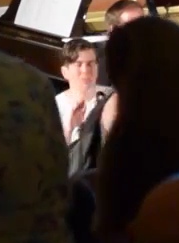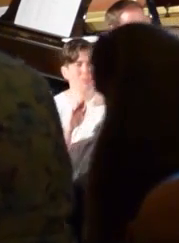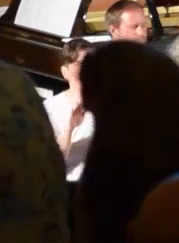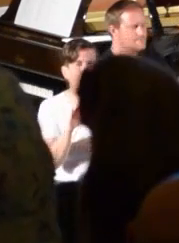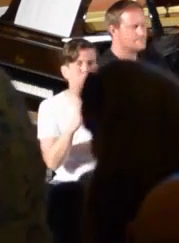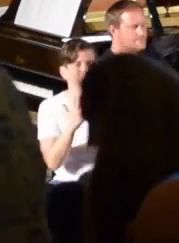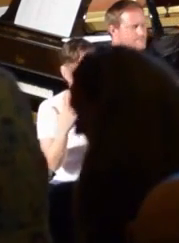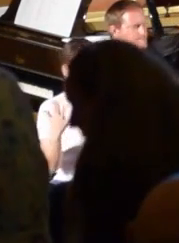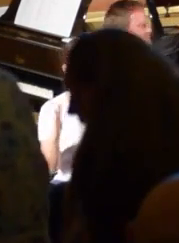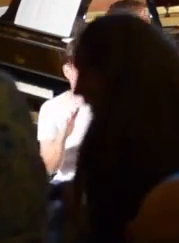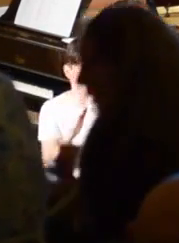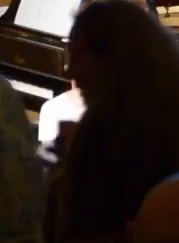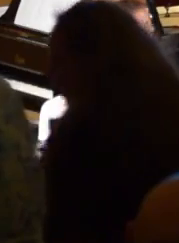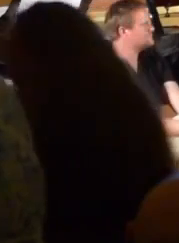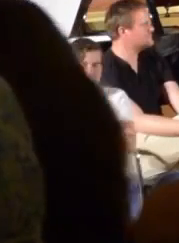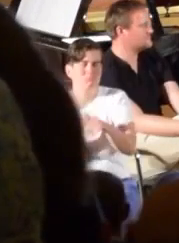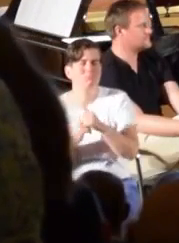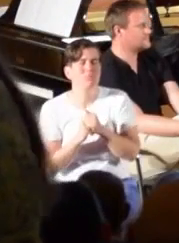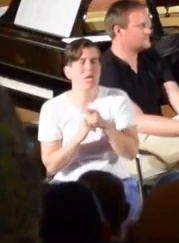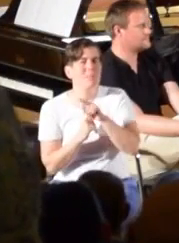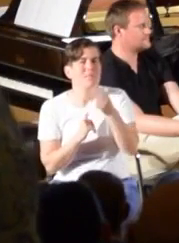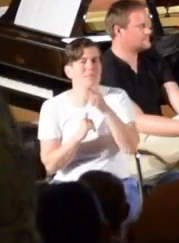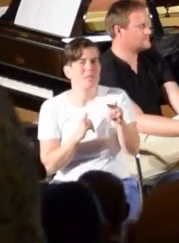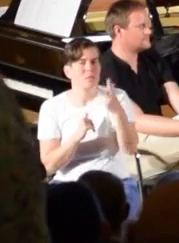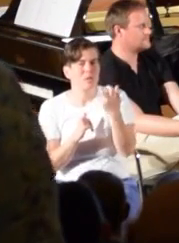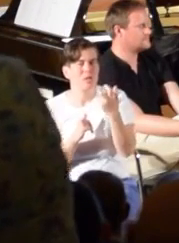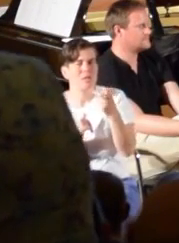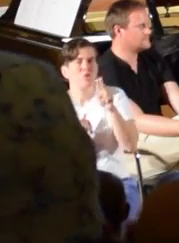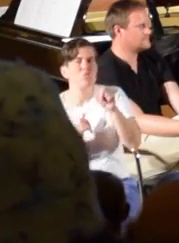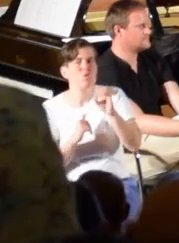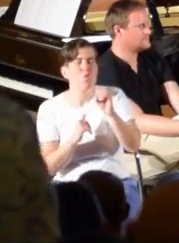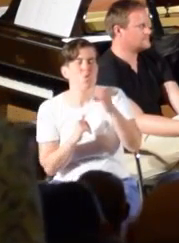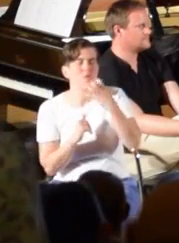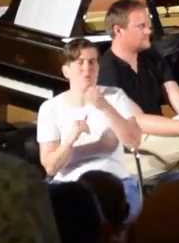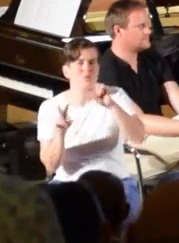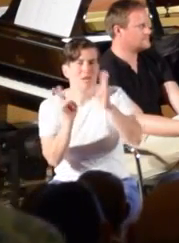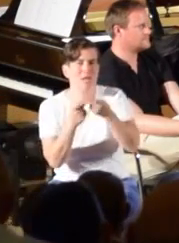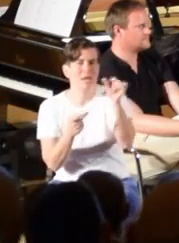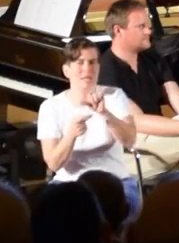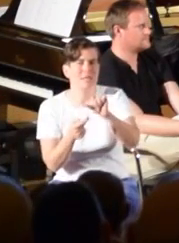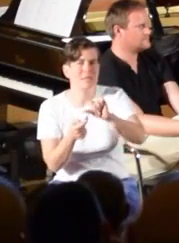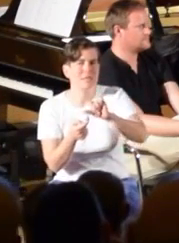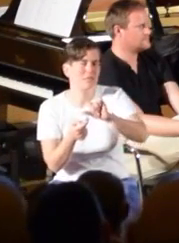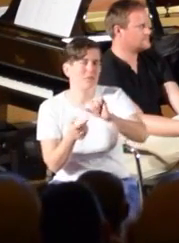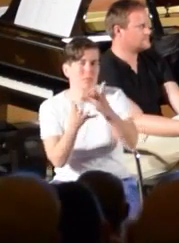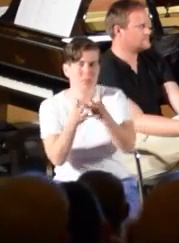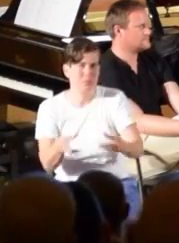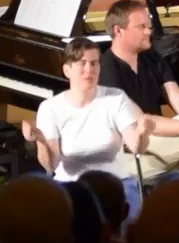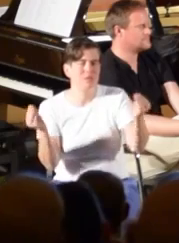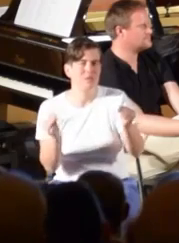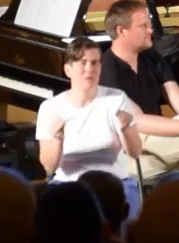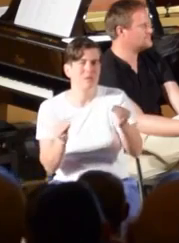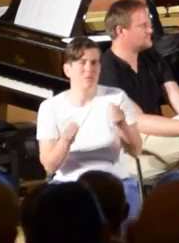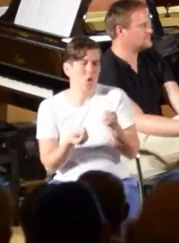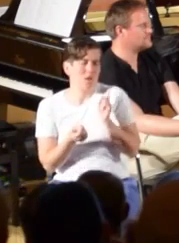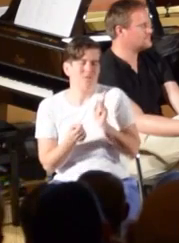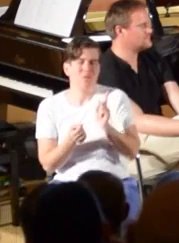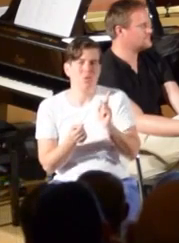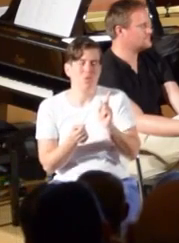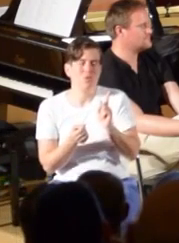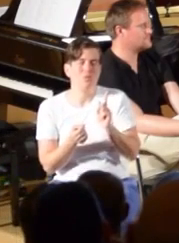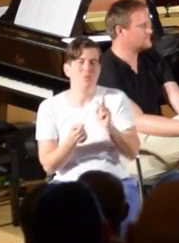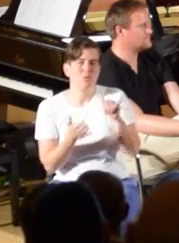schon. Das ist vorhin angesprochen, bis 2030 will die UNO AIDS besiegt haben, wie sie vergangene Woche in New York verkündet hat. Es ist nicht gut, aber